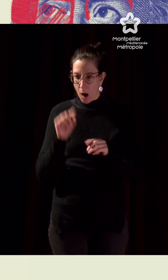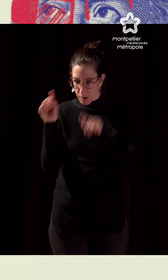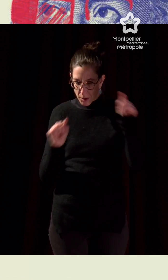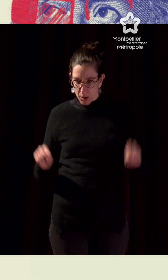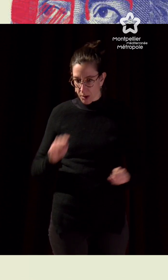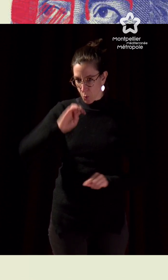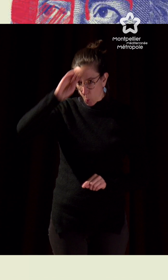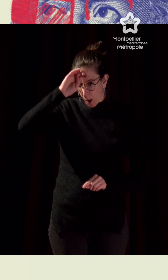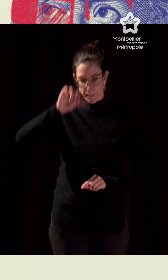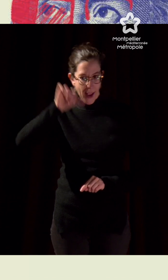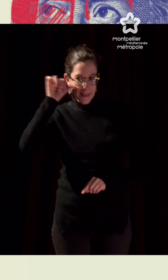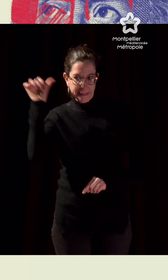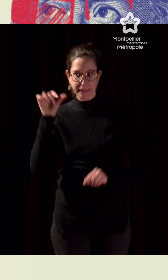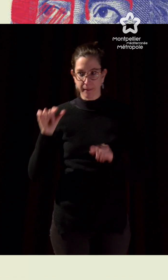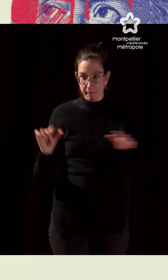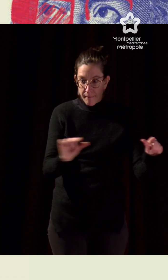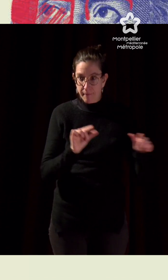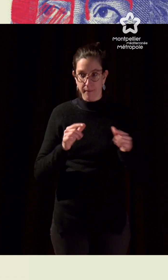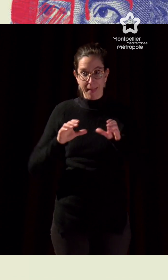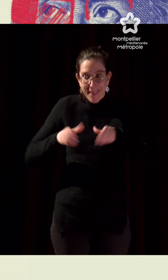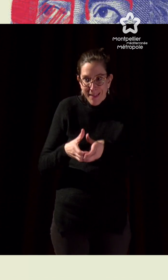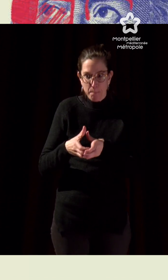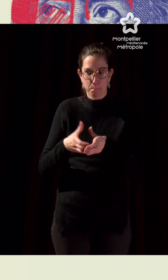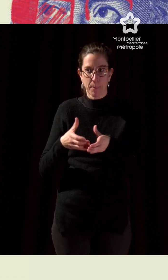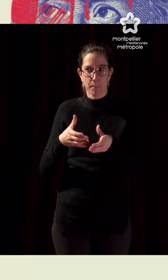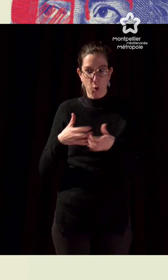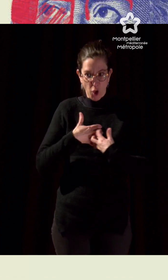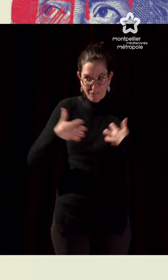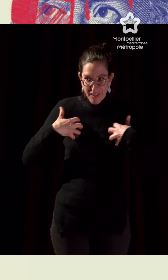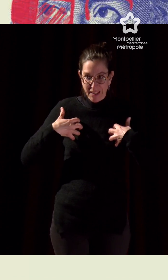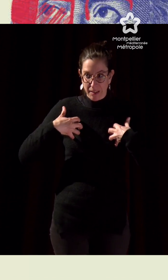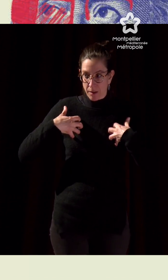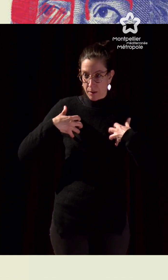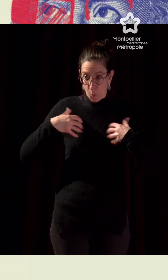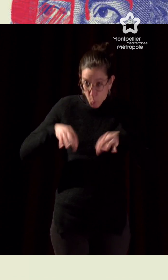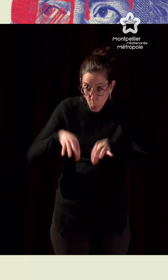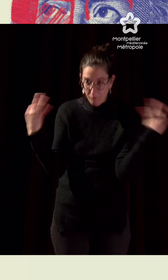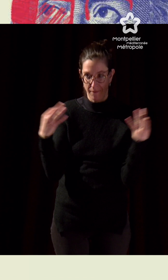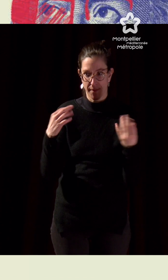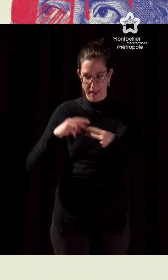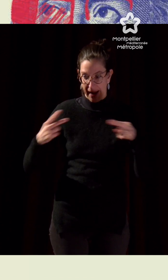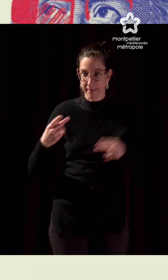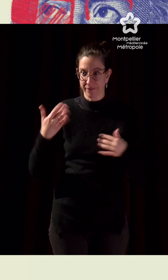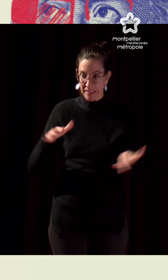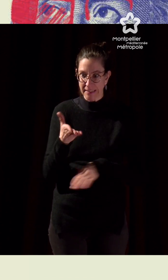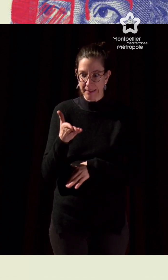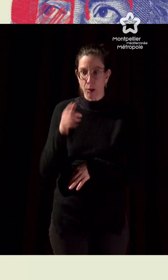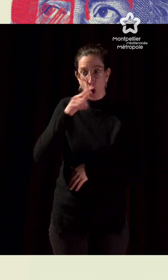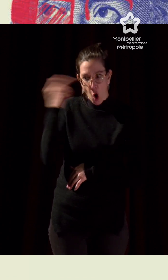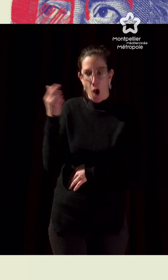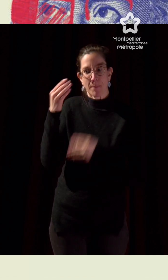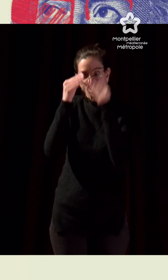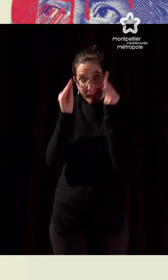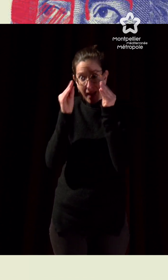a différentes équipes, on peut trouver de l'ADN de Néandertal. Donc, vous voyez, Néandertal, il vivait en